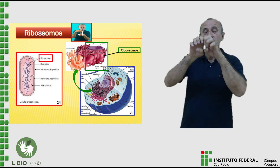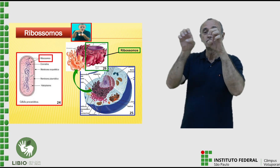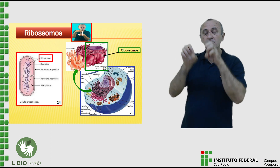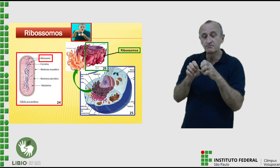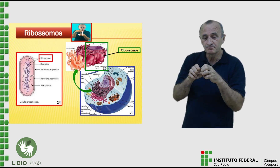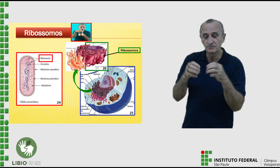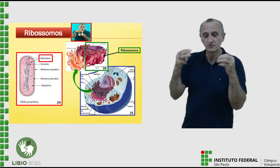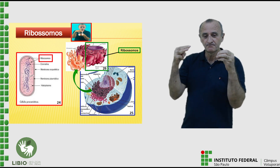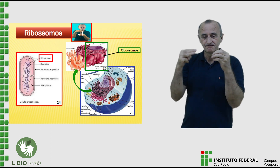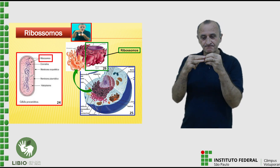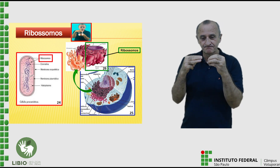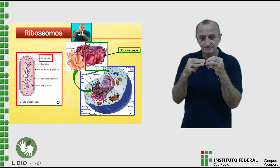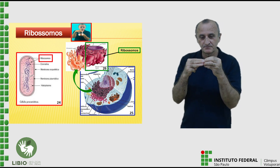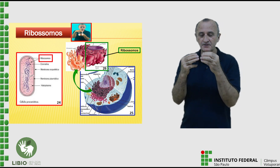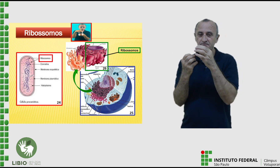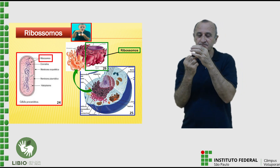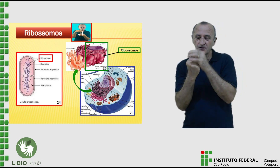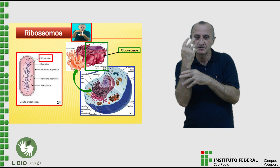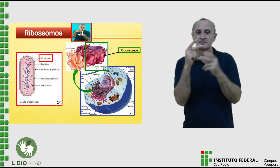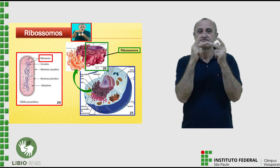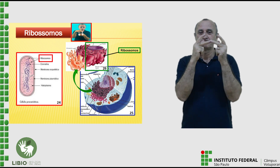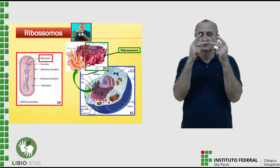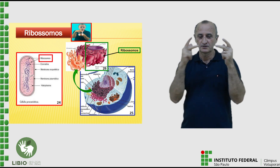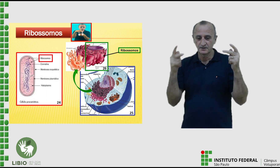Primeira estrutura celular formada de proteínas.